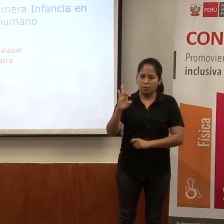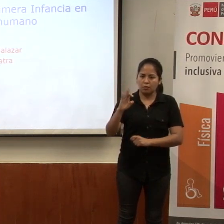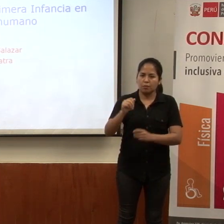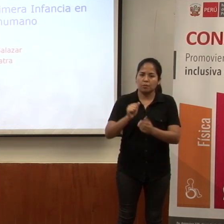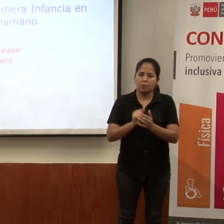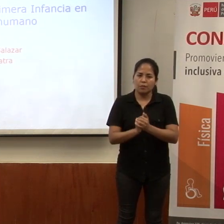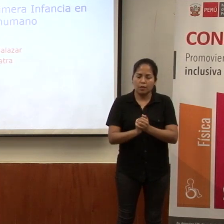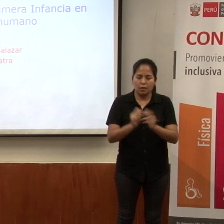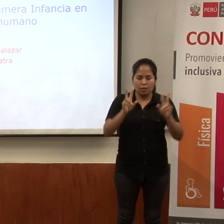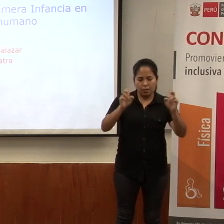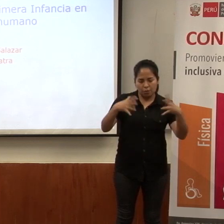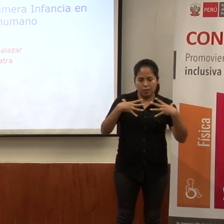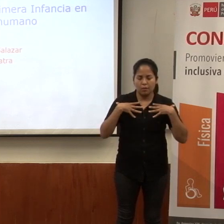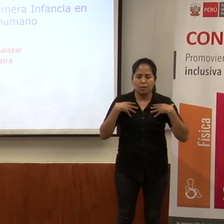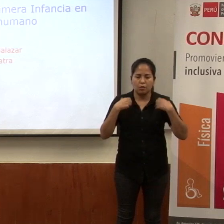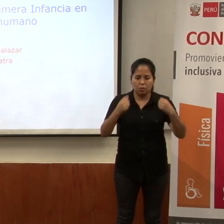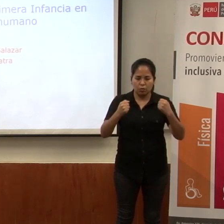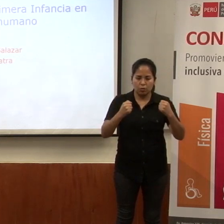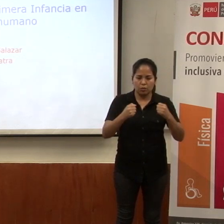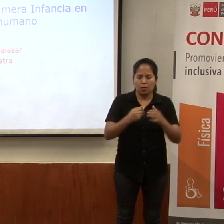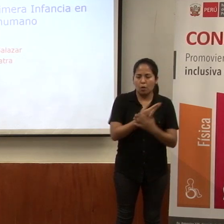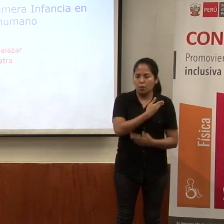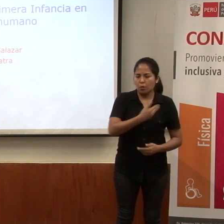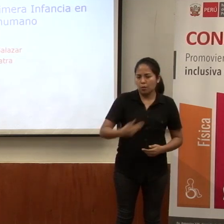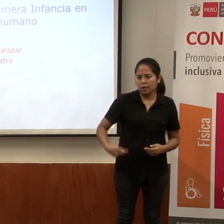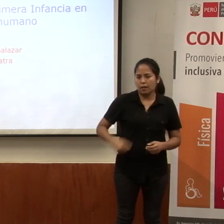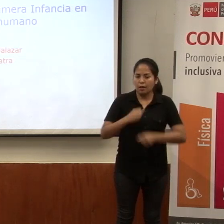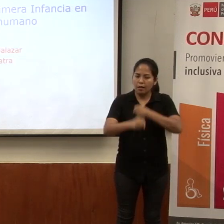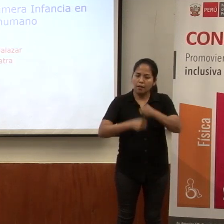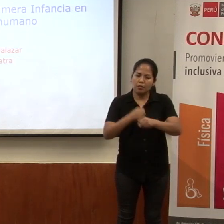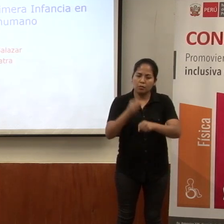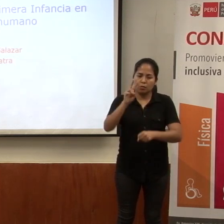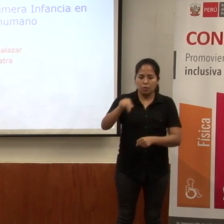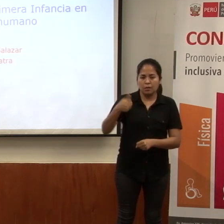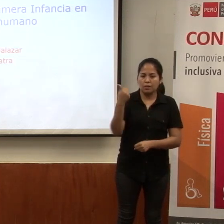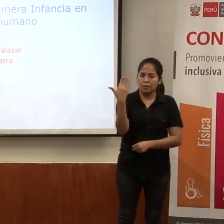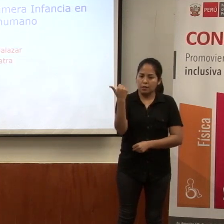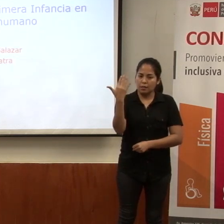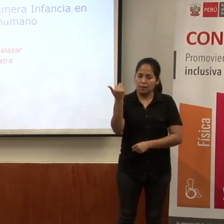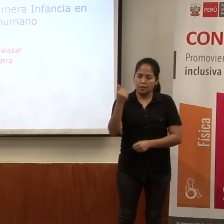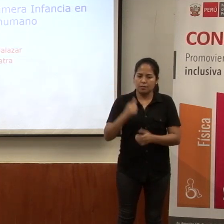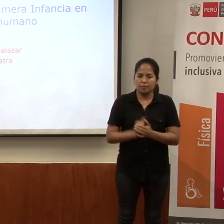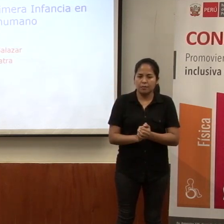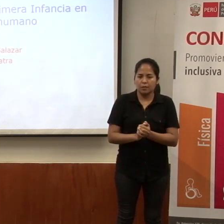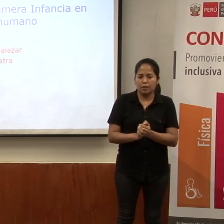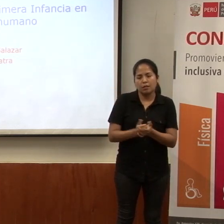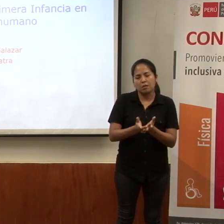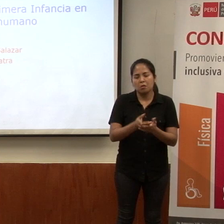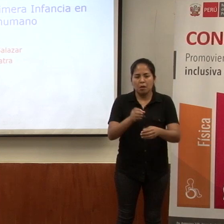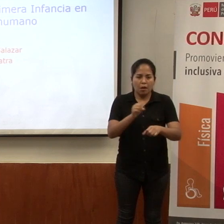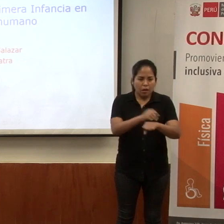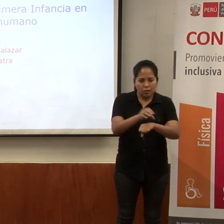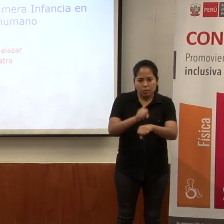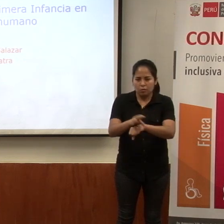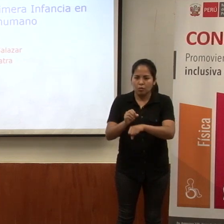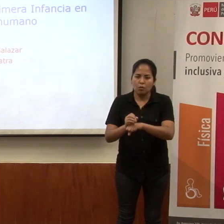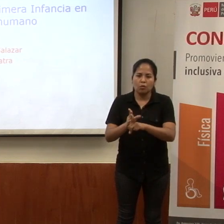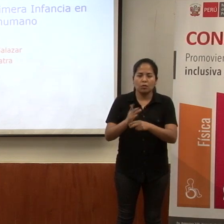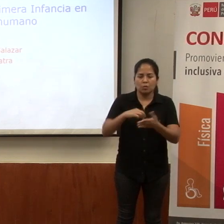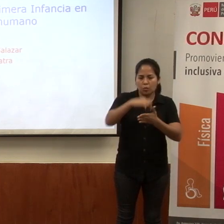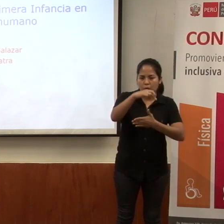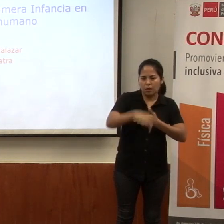salud pública en el año 2015, asesor del Programa Mundial de Alimentos entre el año 2017